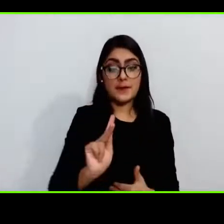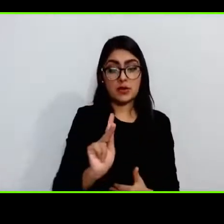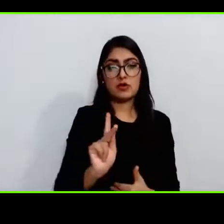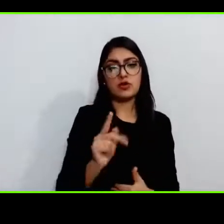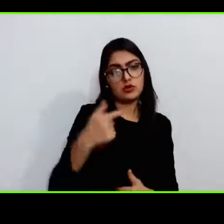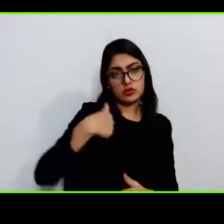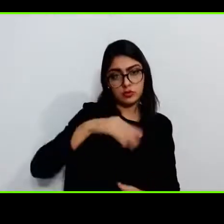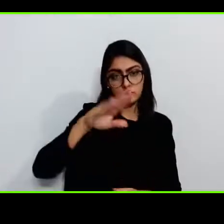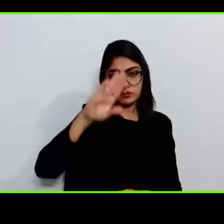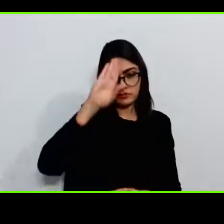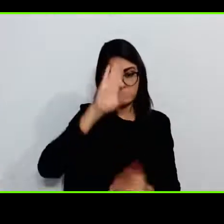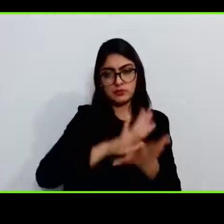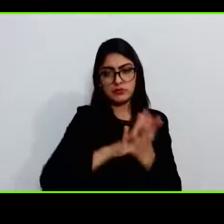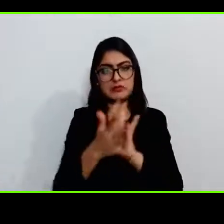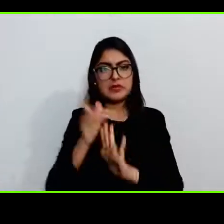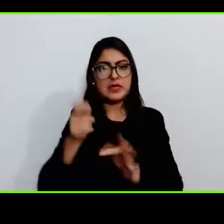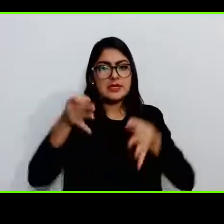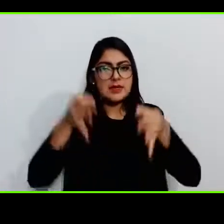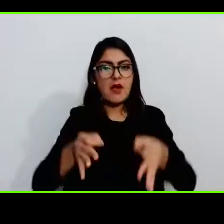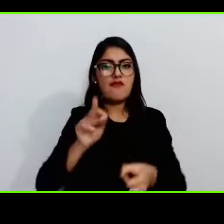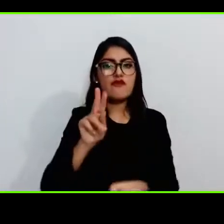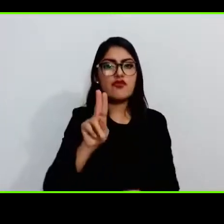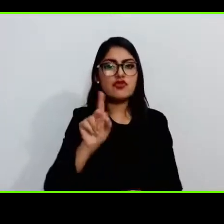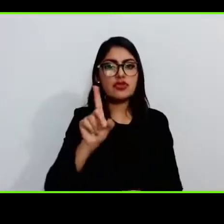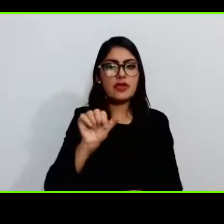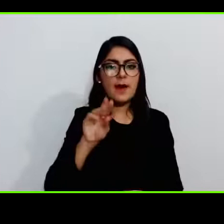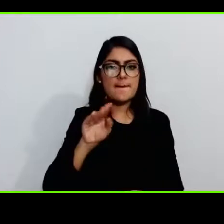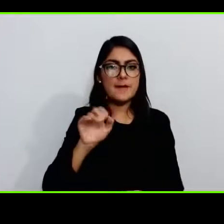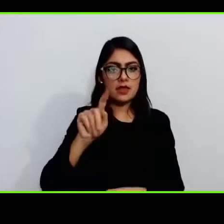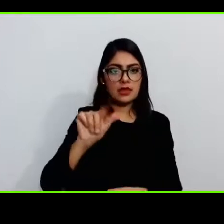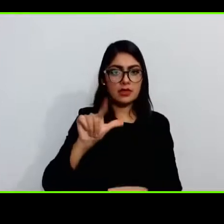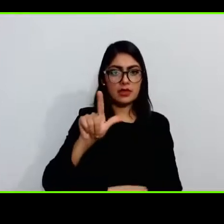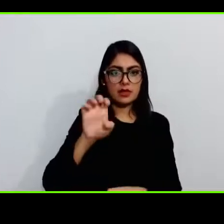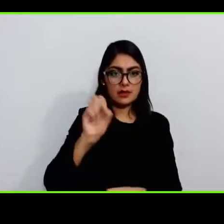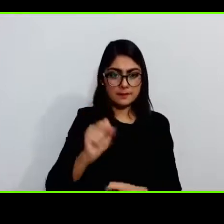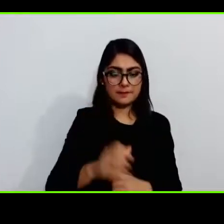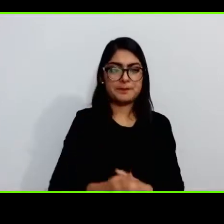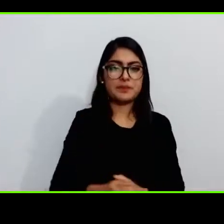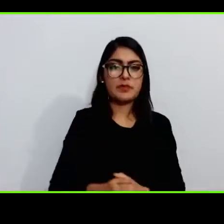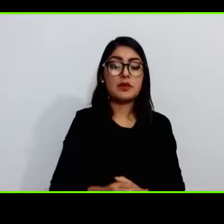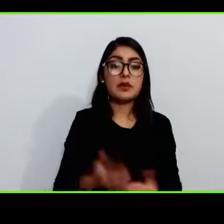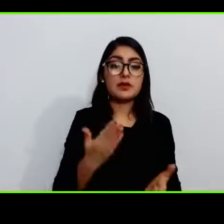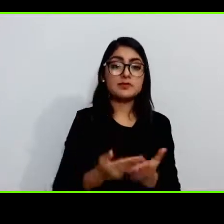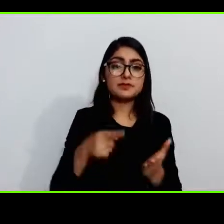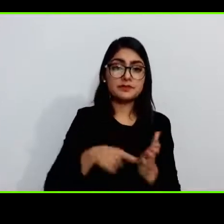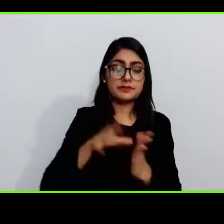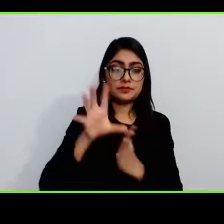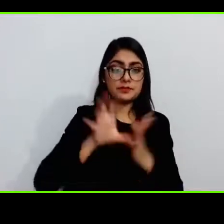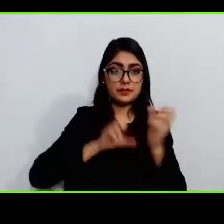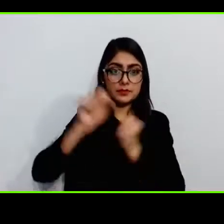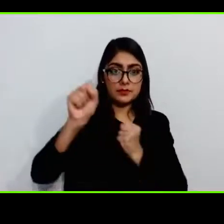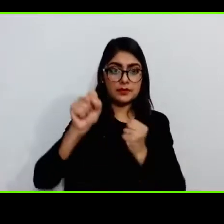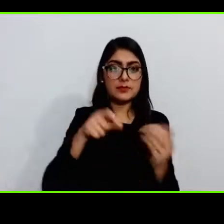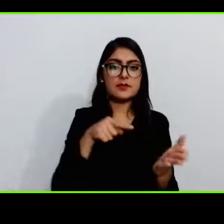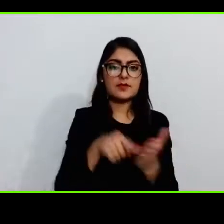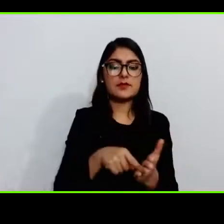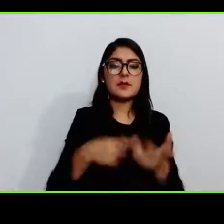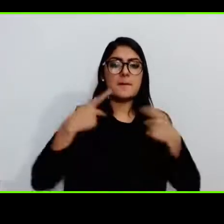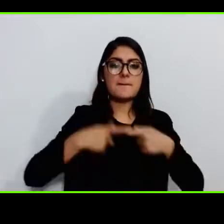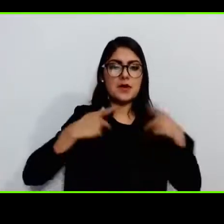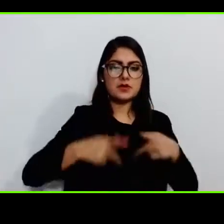fundamentales. Bueno, en la teoría constitucional o en la concepción constitucional, digamos, se ha entendido que el